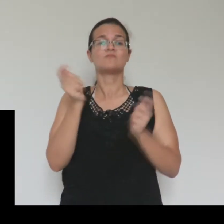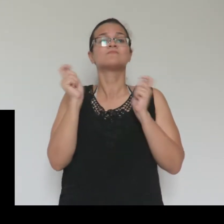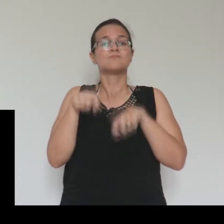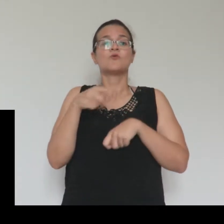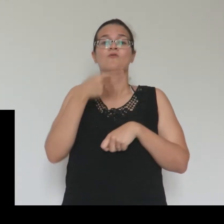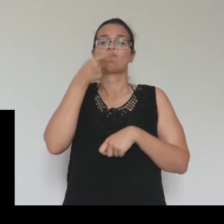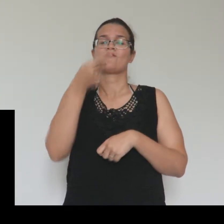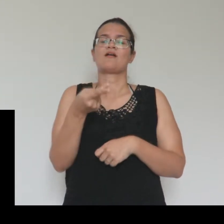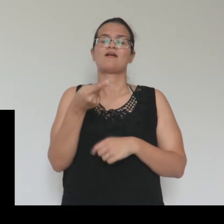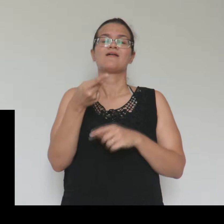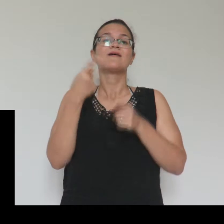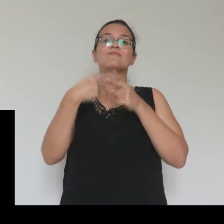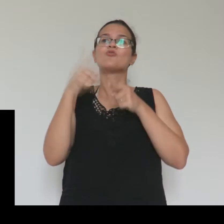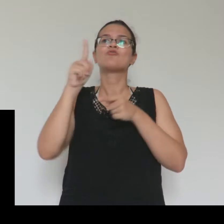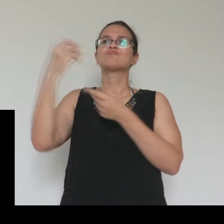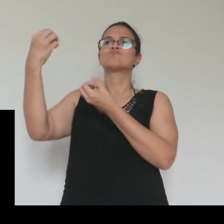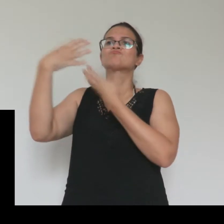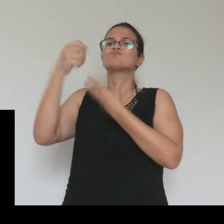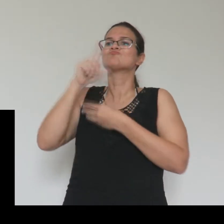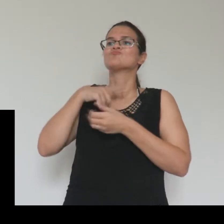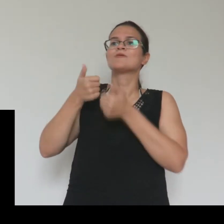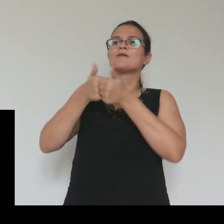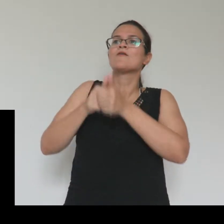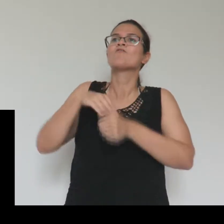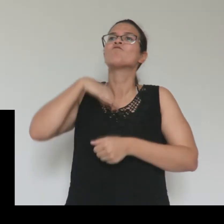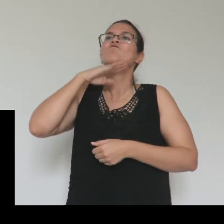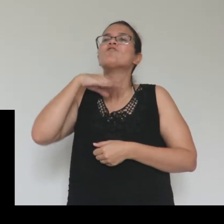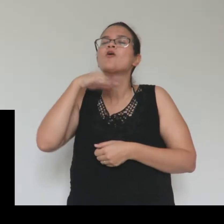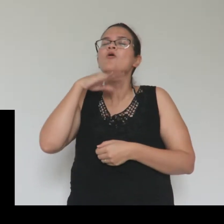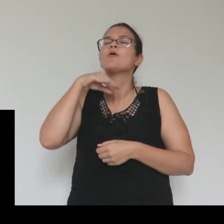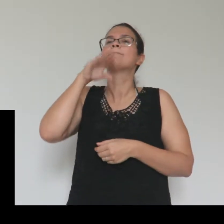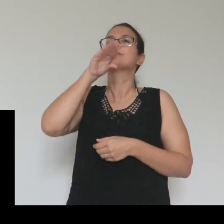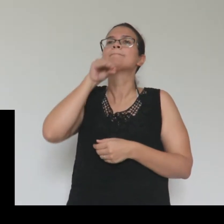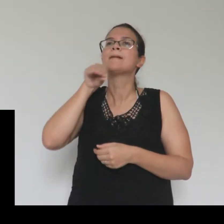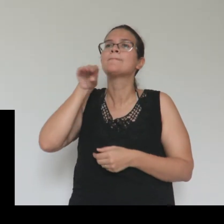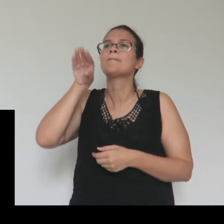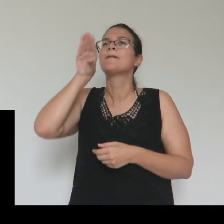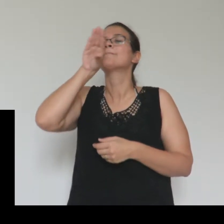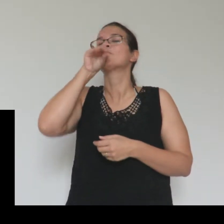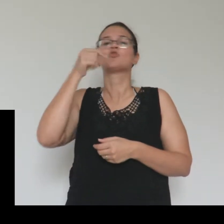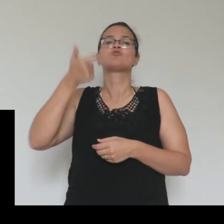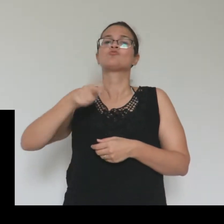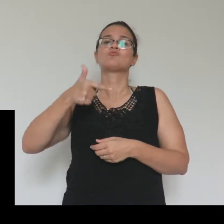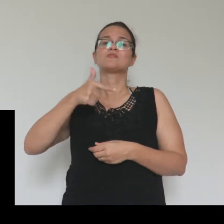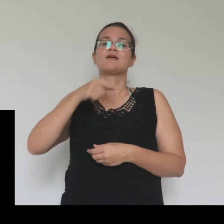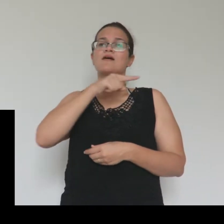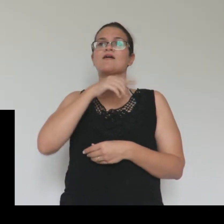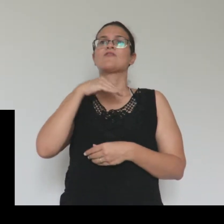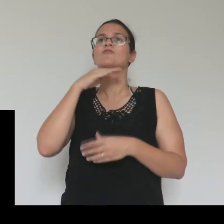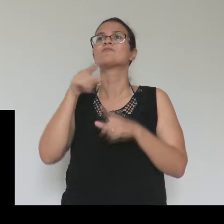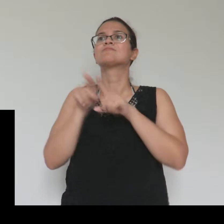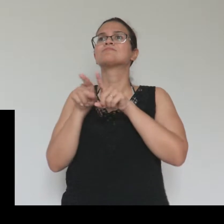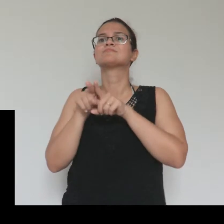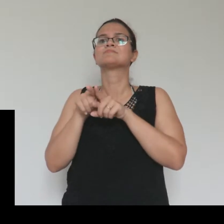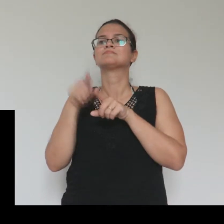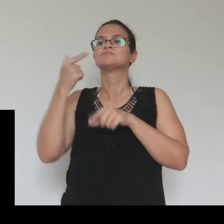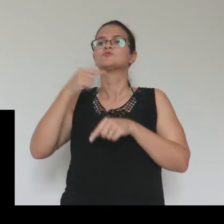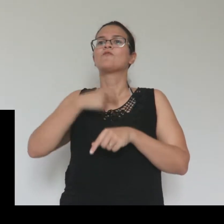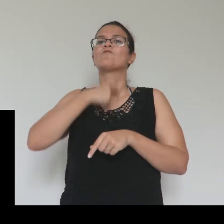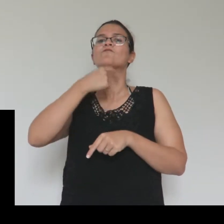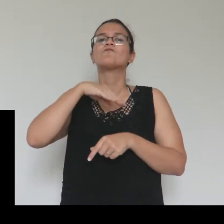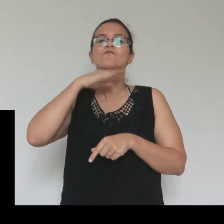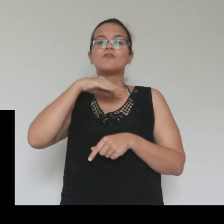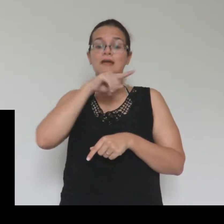nome. É porque ela não teve nenhum acompanhamento com o fonoaudiólogo, não teve um acompanhamento mais assim, mais corpo a corpo, para